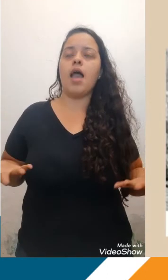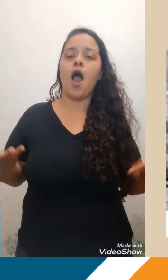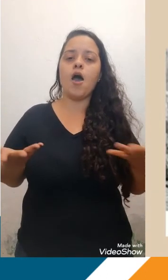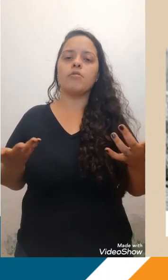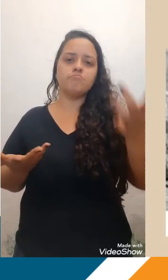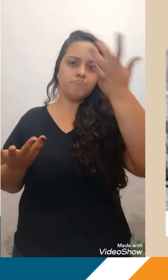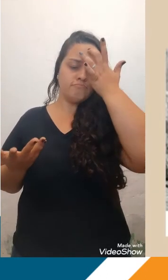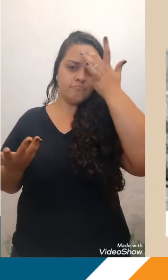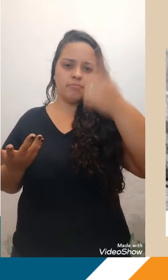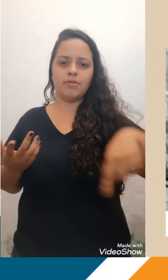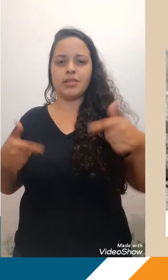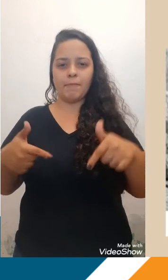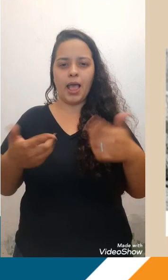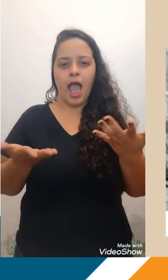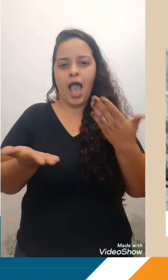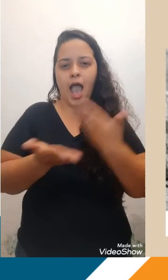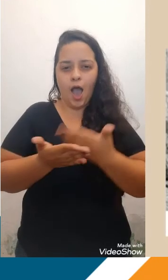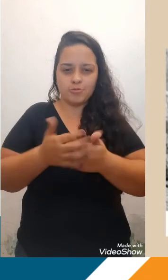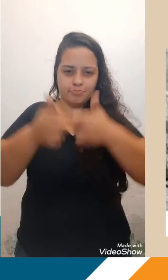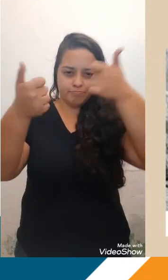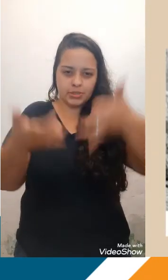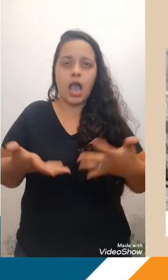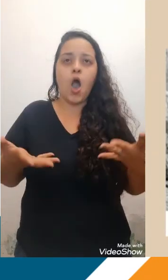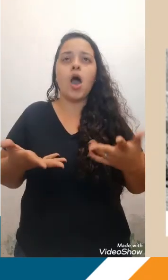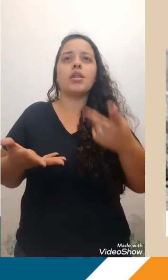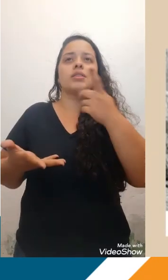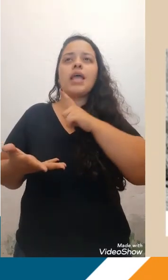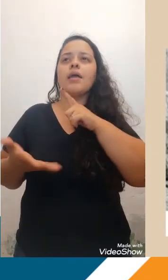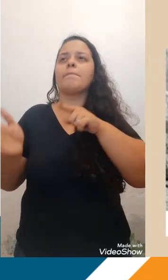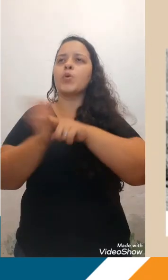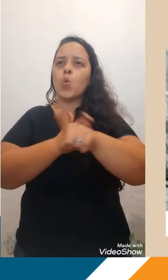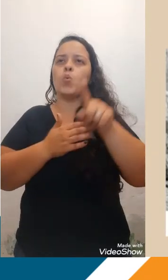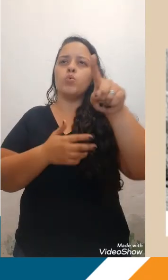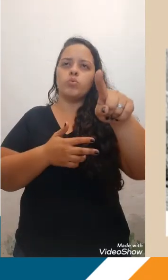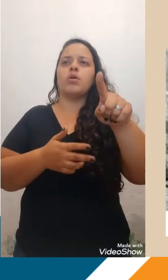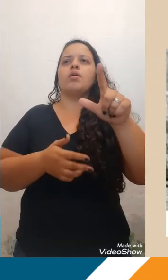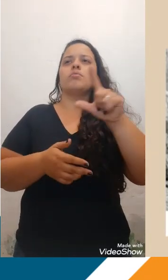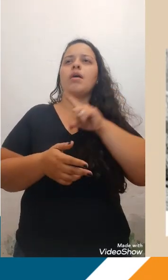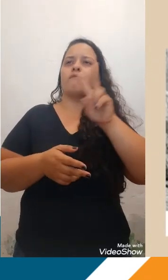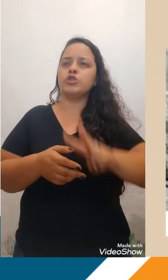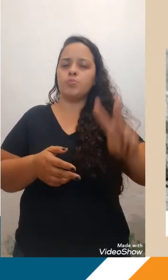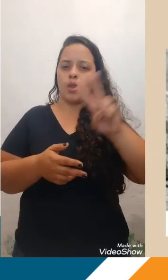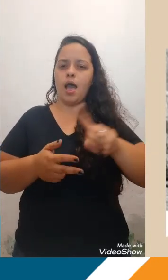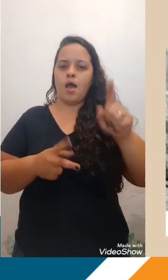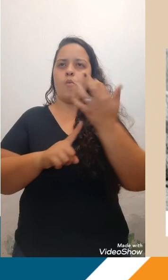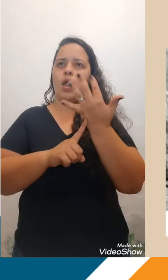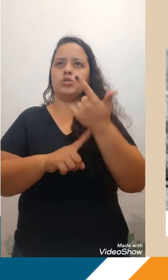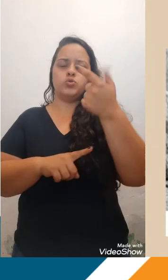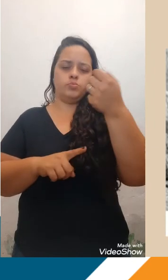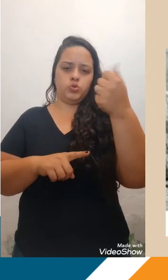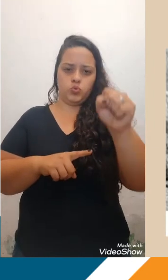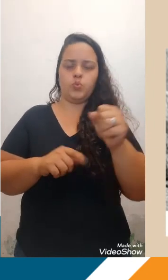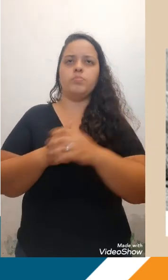Para fixarmos o conteúdo trabalhado nessa aula, vamos trabalhar com uma questão que caiu no vestibular de História da UERJ no ano